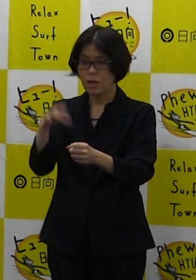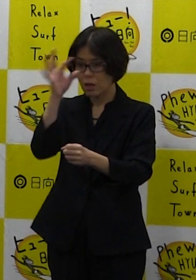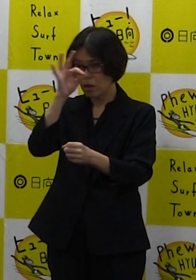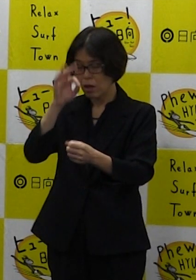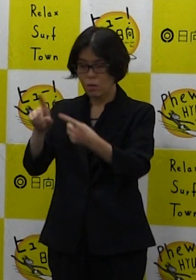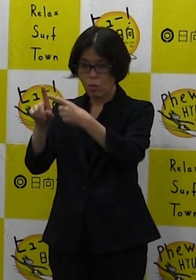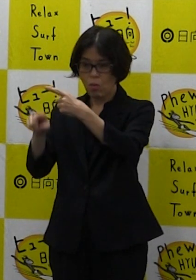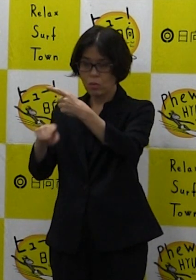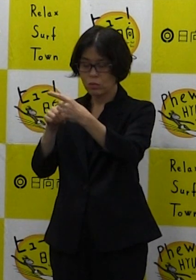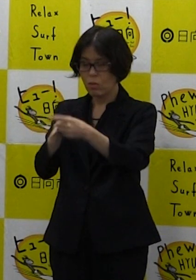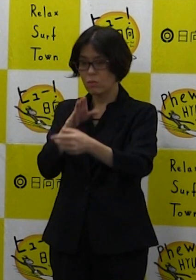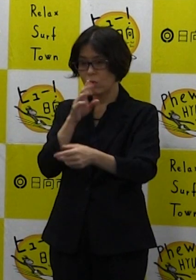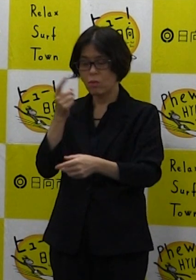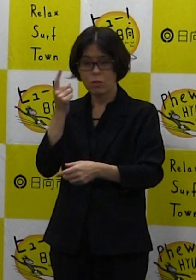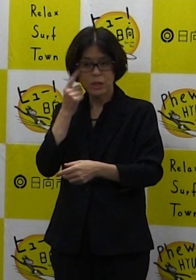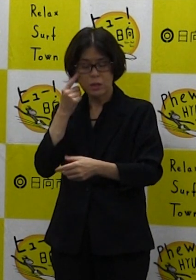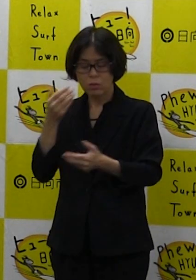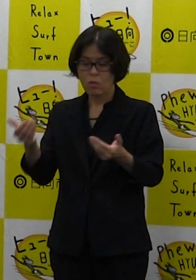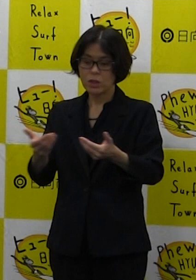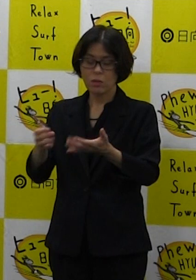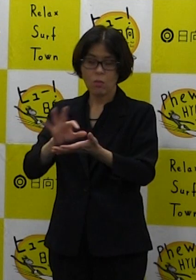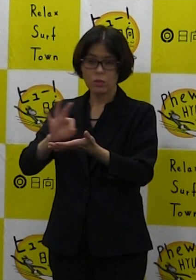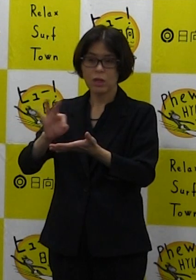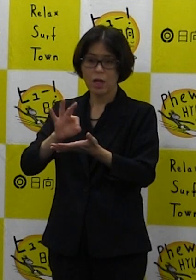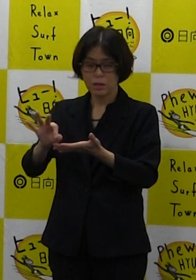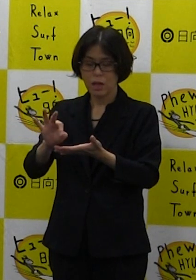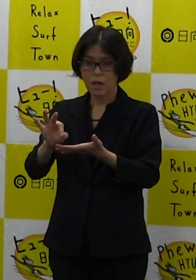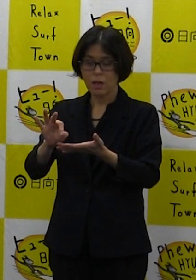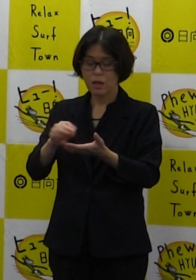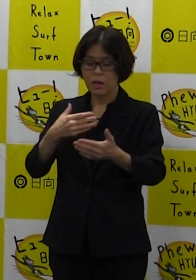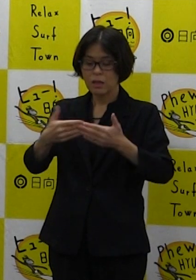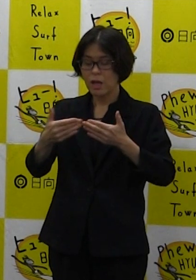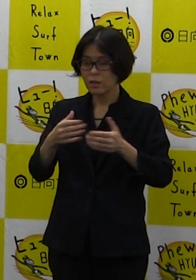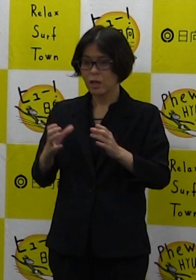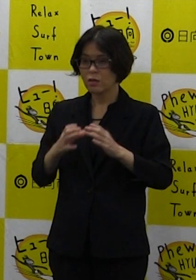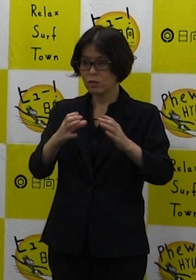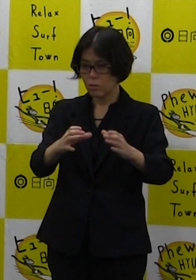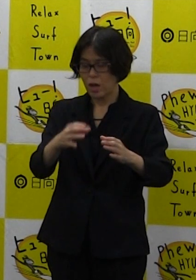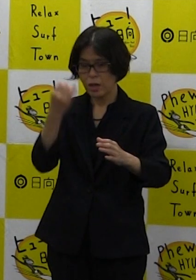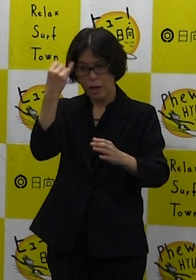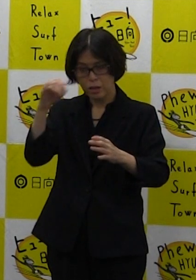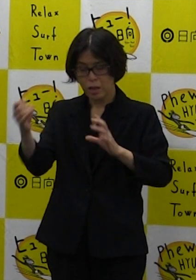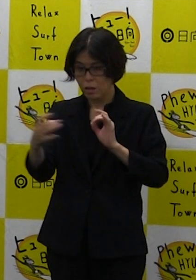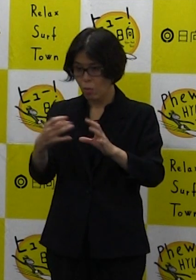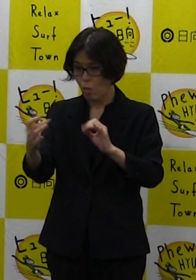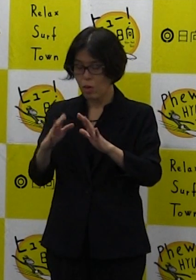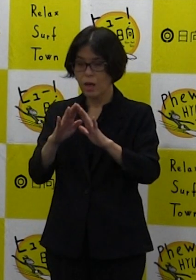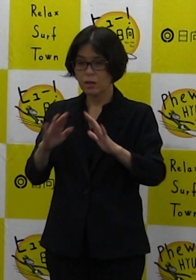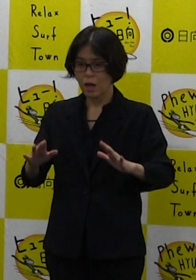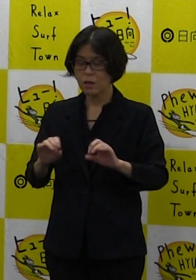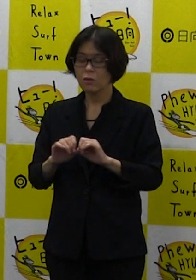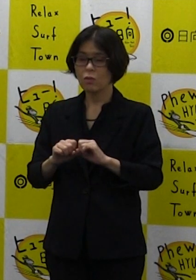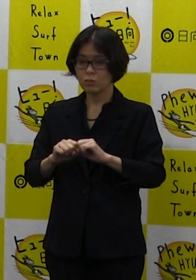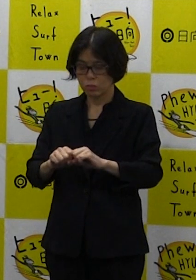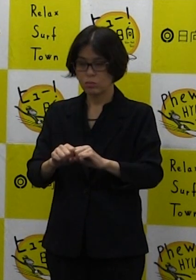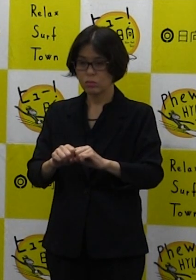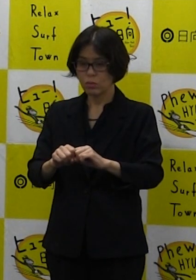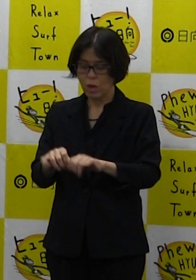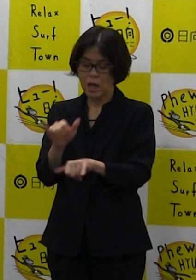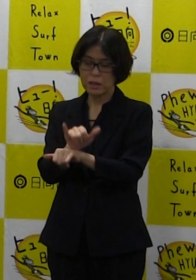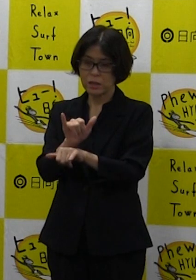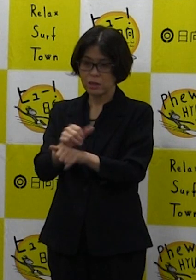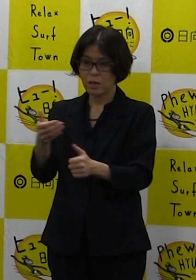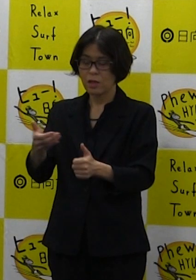実証事業を活用しモニターツアーや意見交換会を開催するほか地元人材育成を